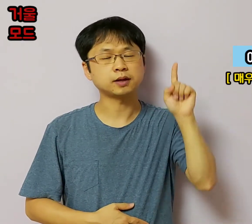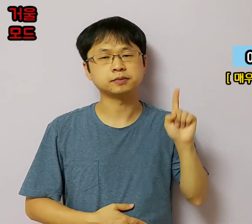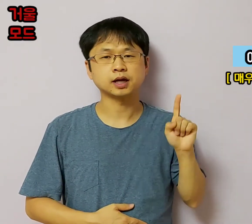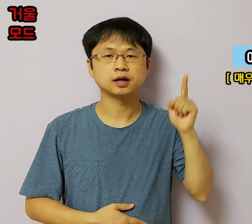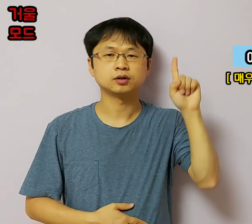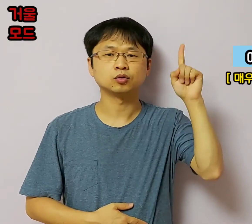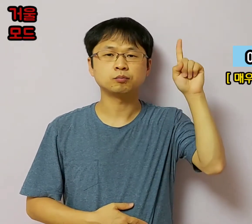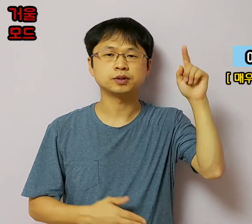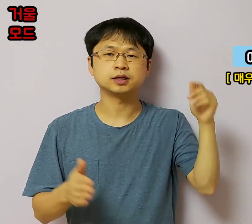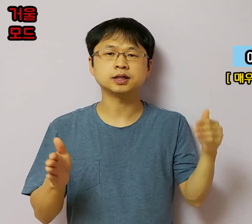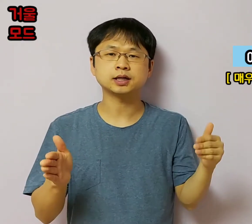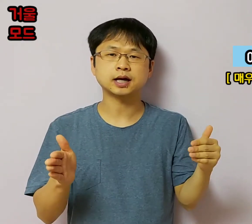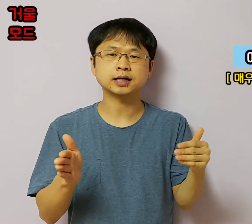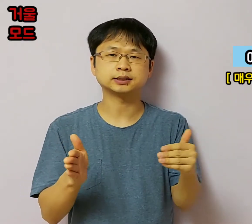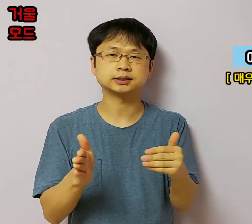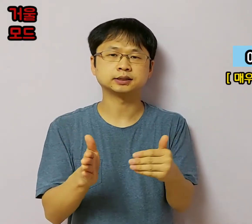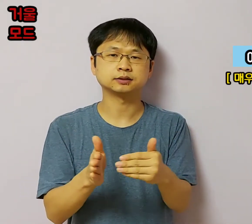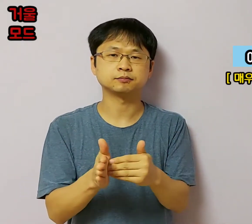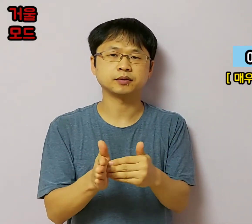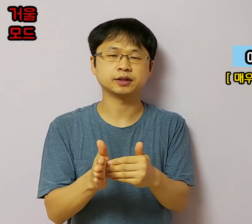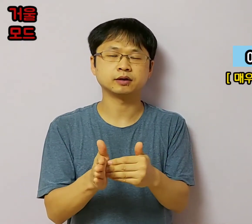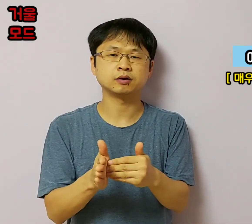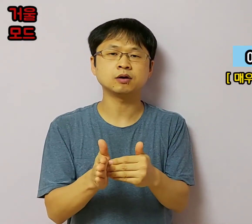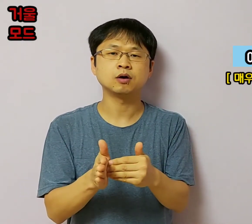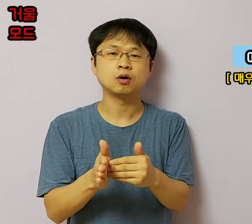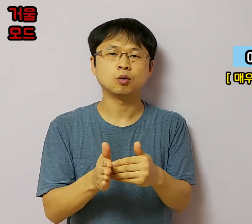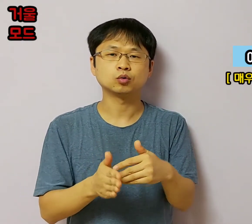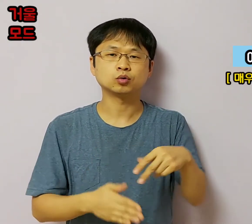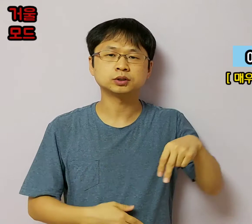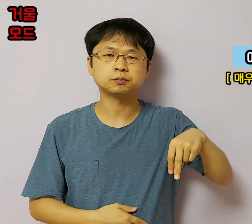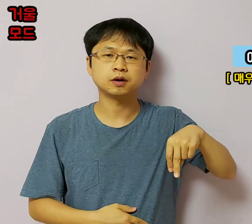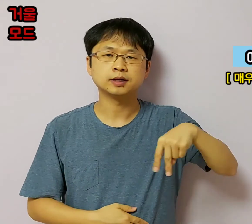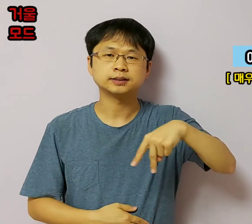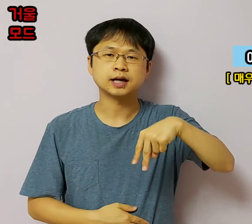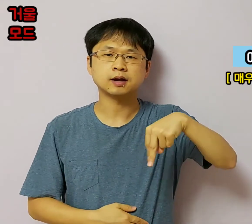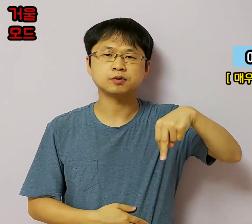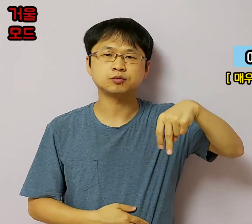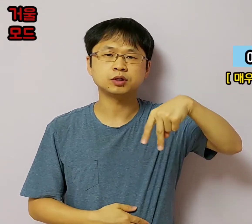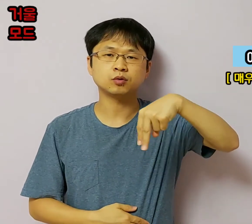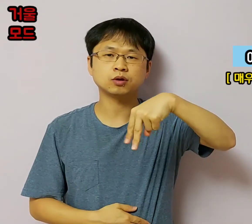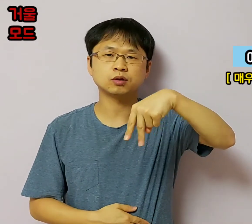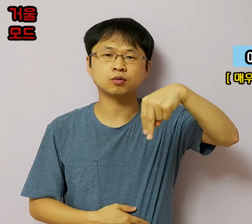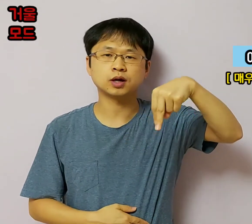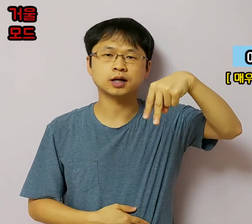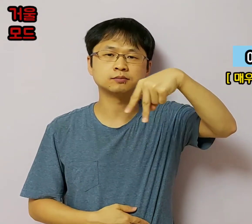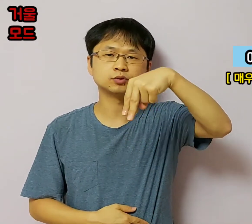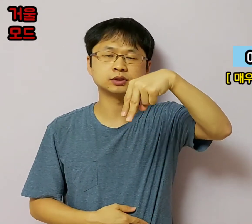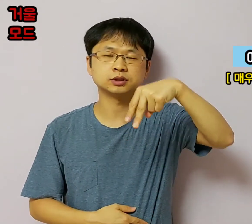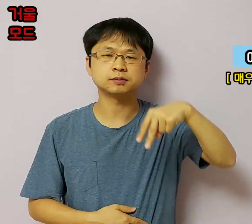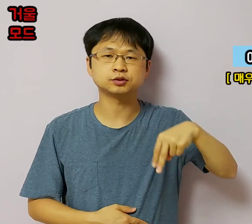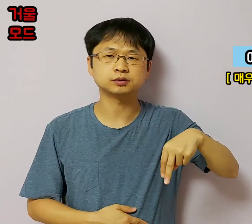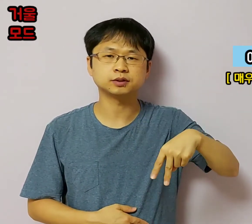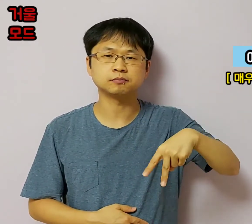높다입니다. 높이까지 이건 배웠네요. 오르고 싶어, 사람이 위로 걸어 올라가는 모습 해주시면